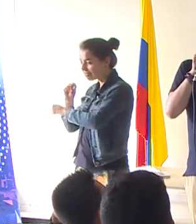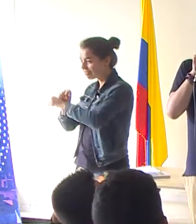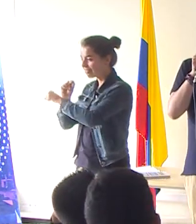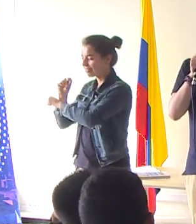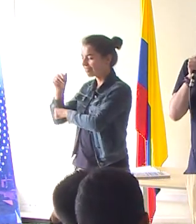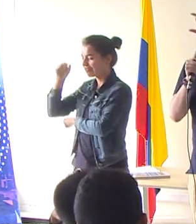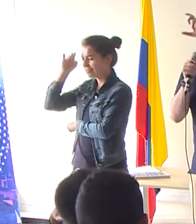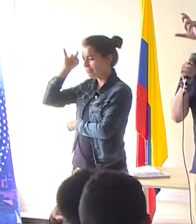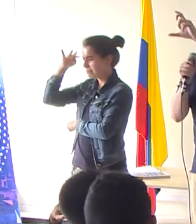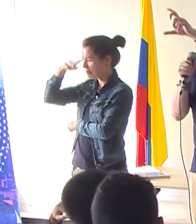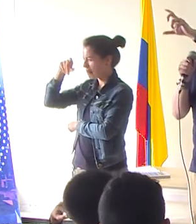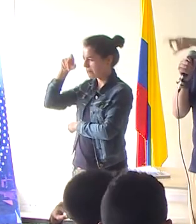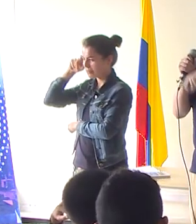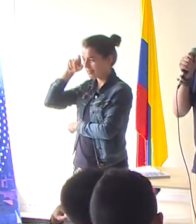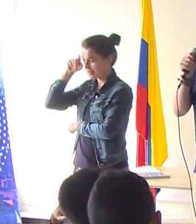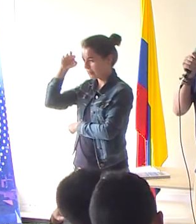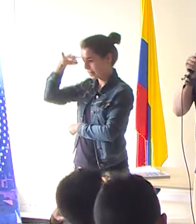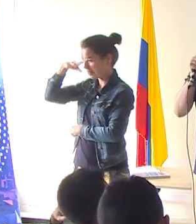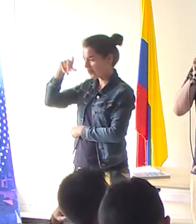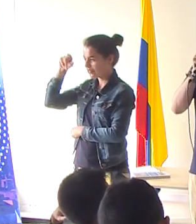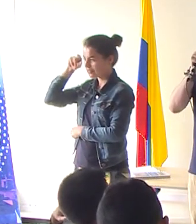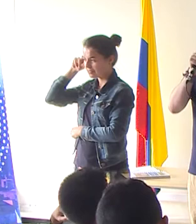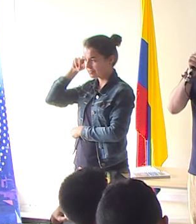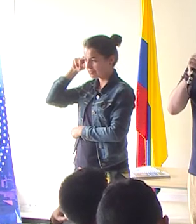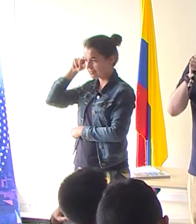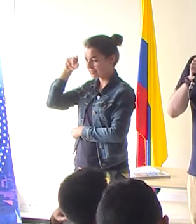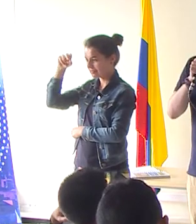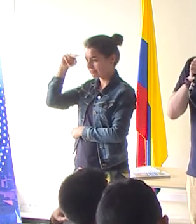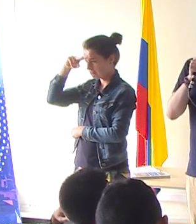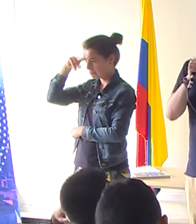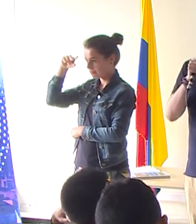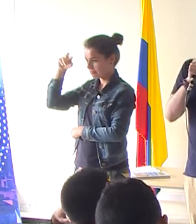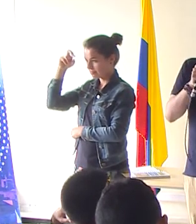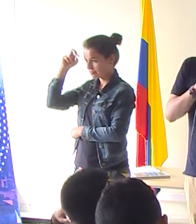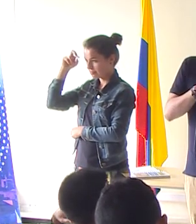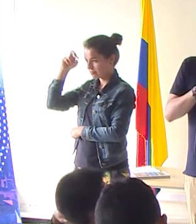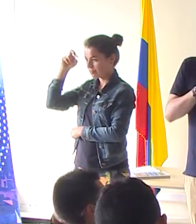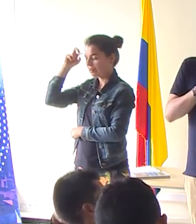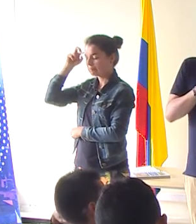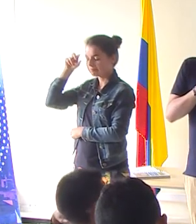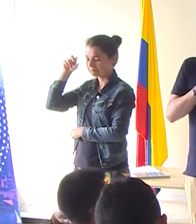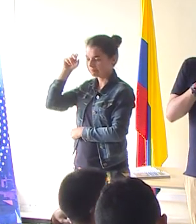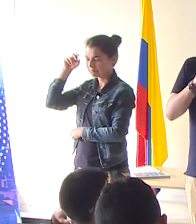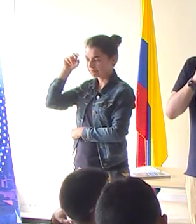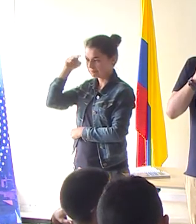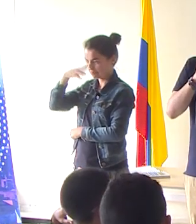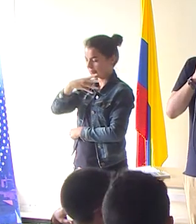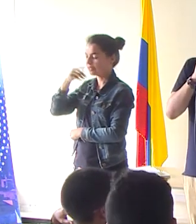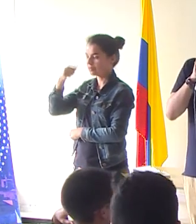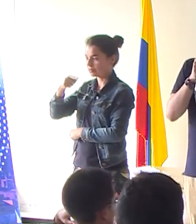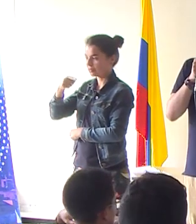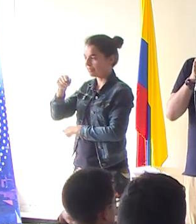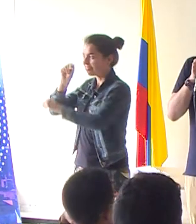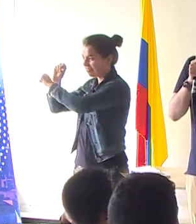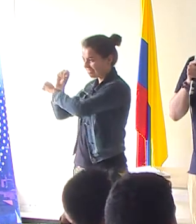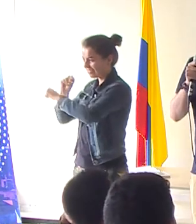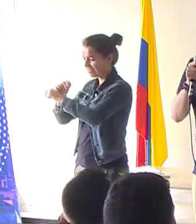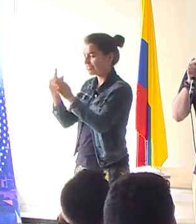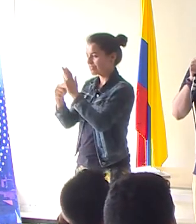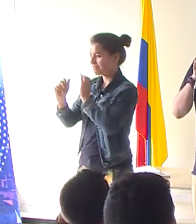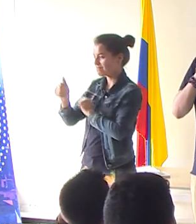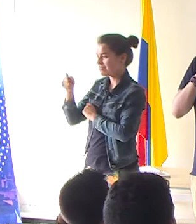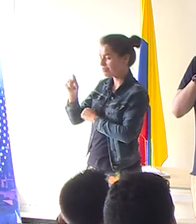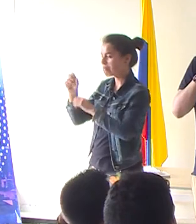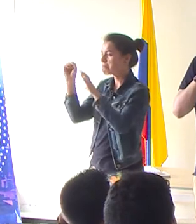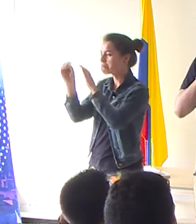hicieron una muy buena descripción de todo lo que pasaba con las basuras hay un hay un buen material acerca de ello cosa que no